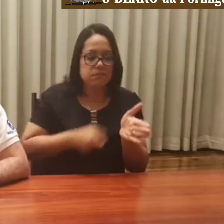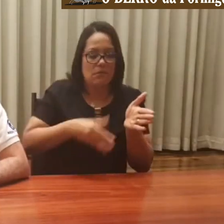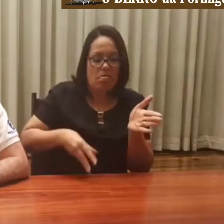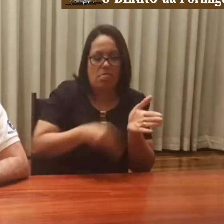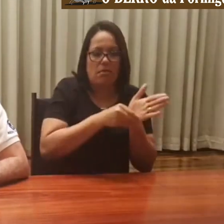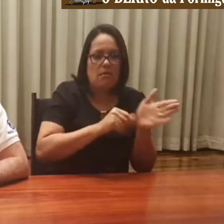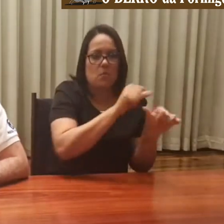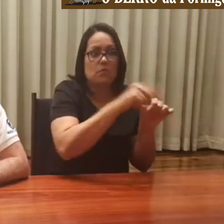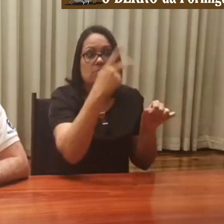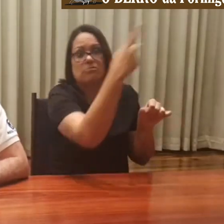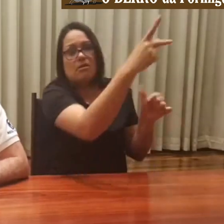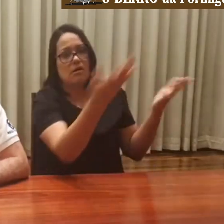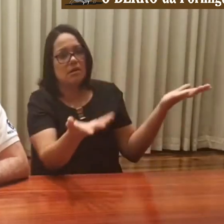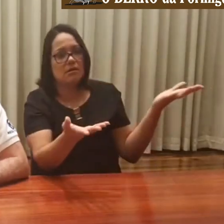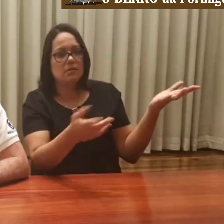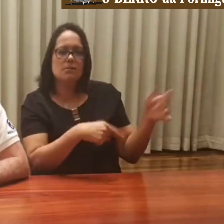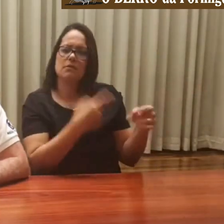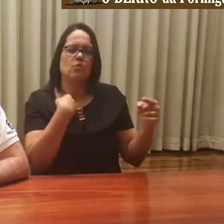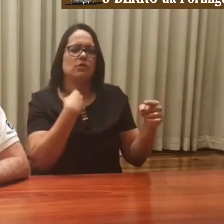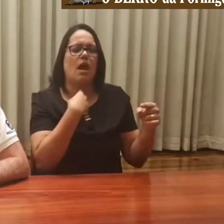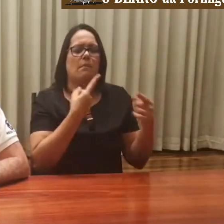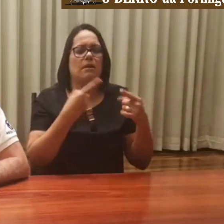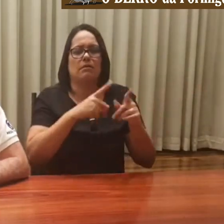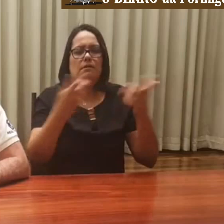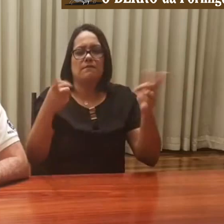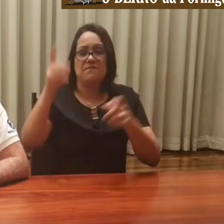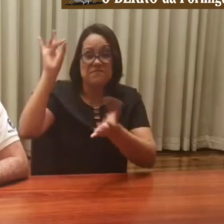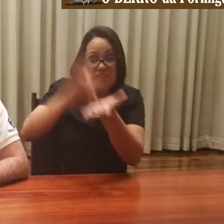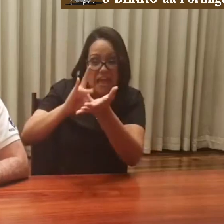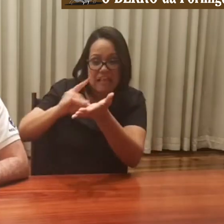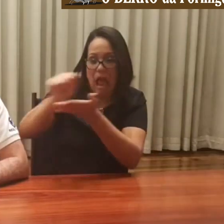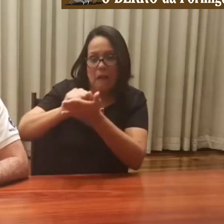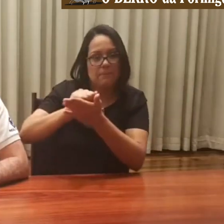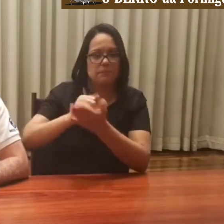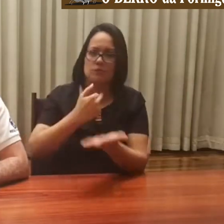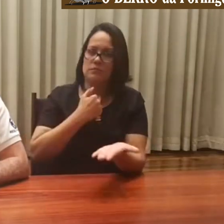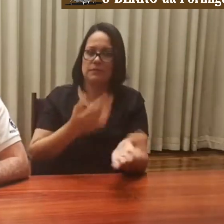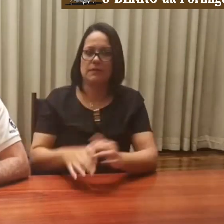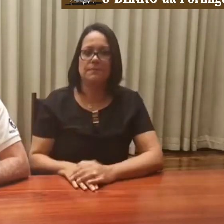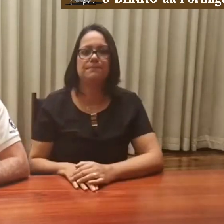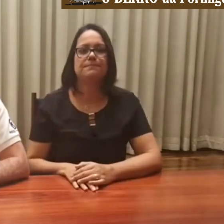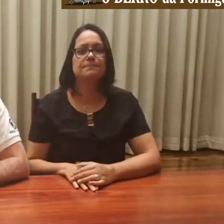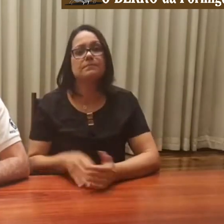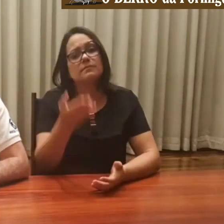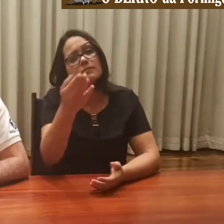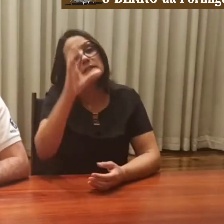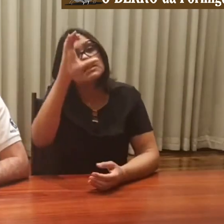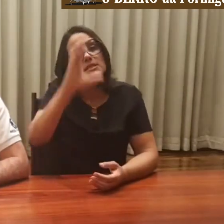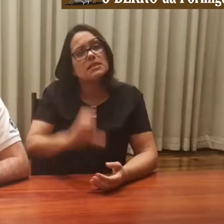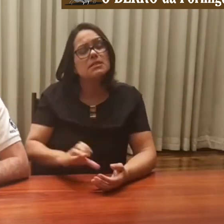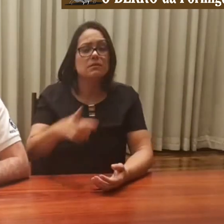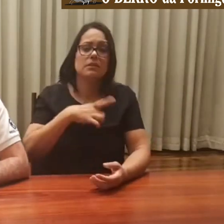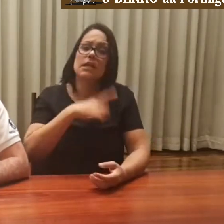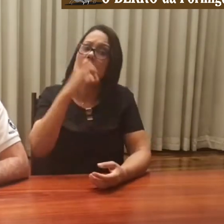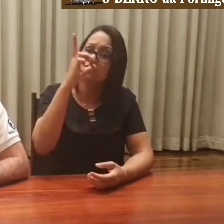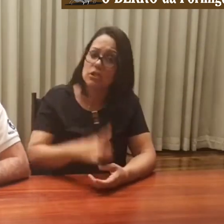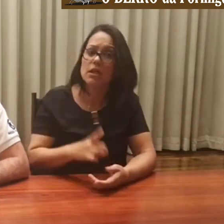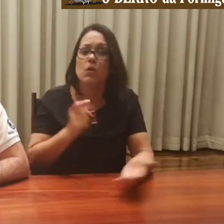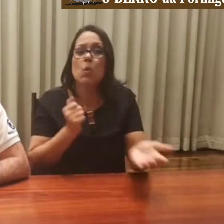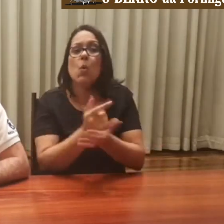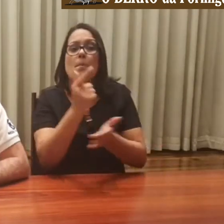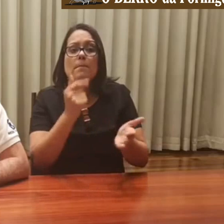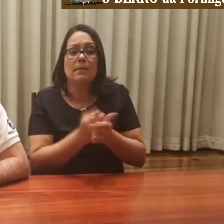lá, mas mesmo assim não consegue deturpar completamente a verdade. Você, cidadão, você tinha direito a comprar 50 cartuchos